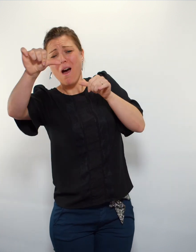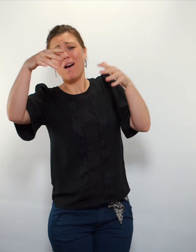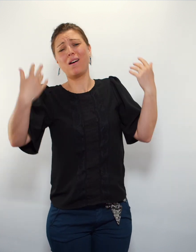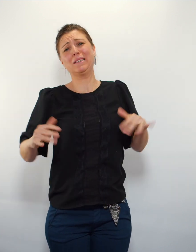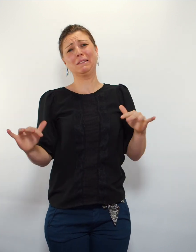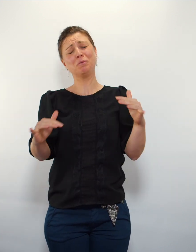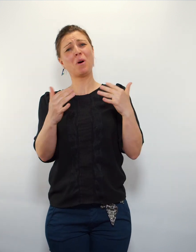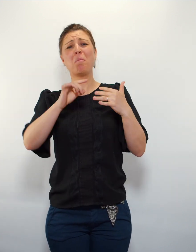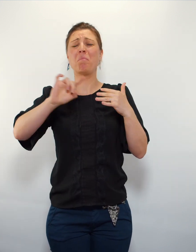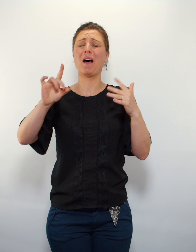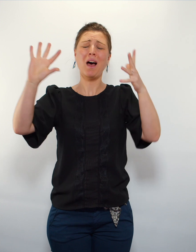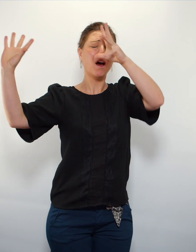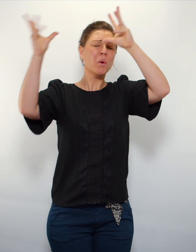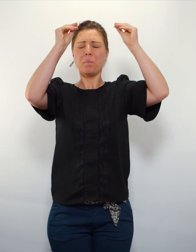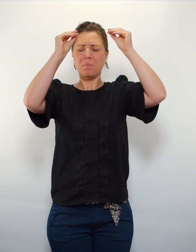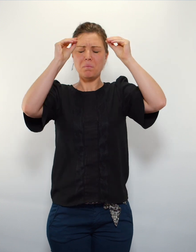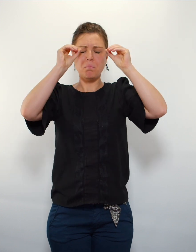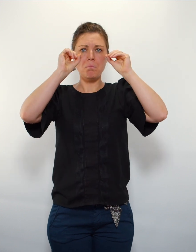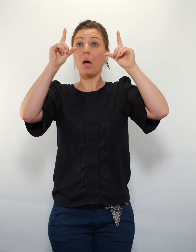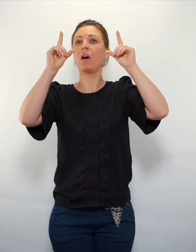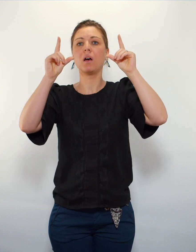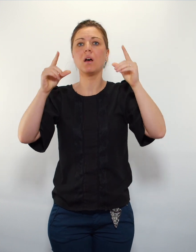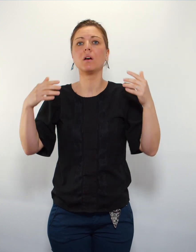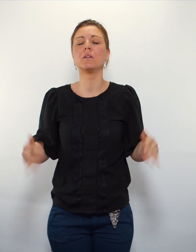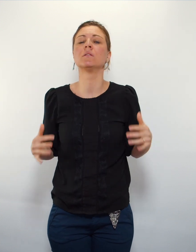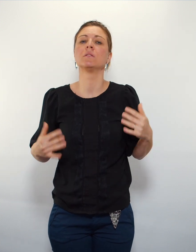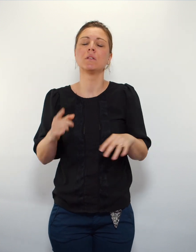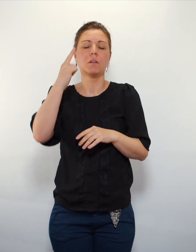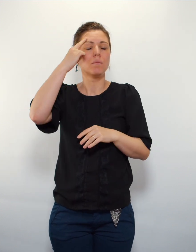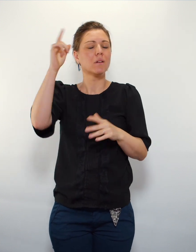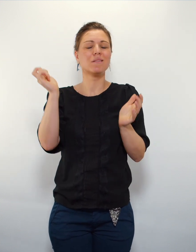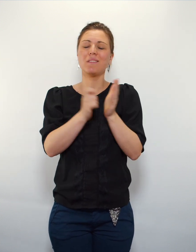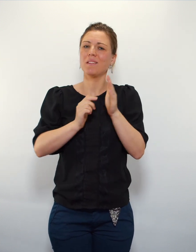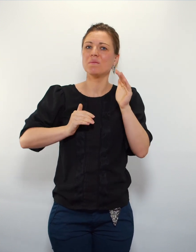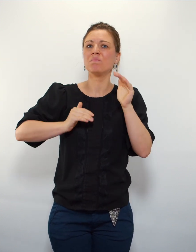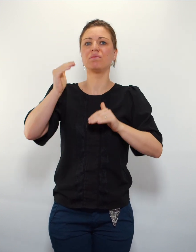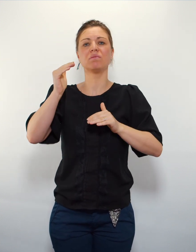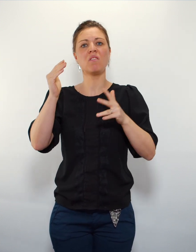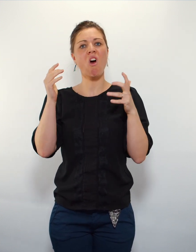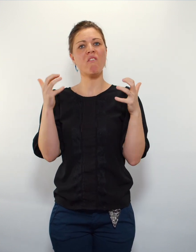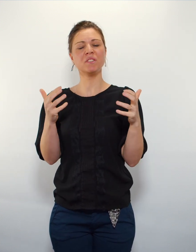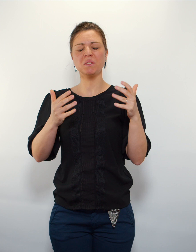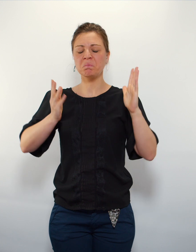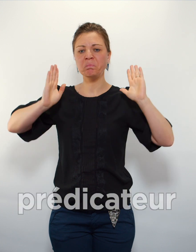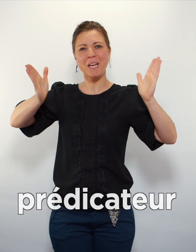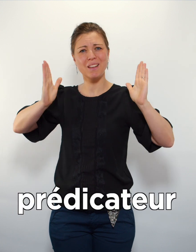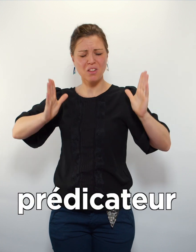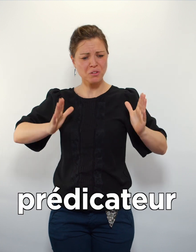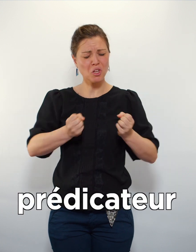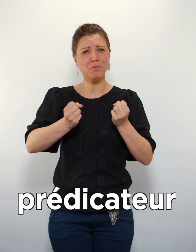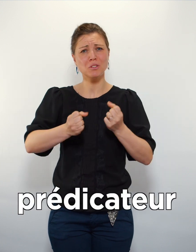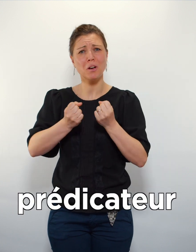pour m'en apercevoir. Et puis je me suis réveillé en sursaut. Et je me suis dit, mais quand je serai grand, je veux être prédicateur pour en